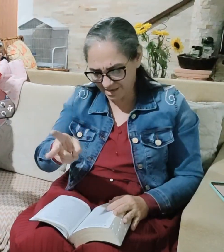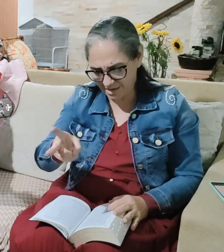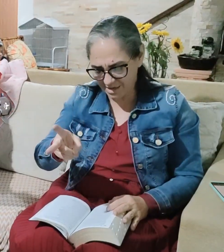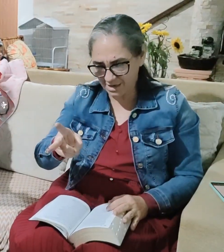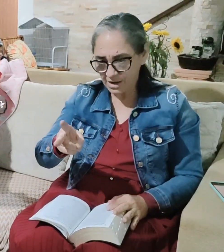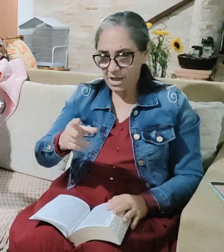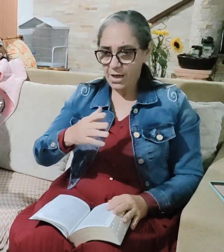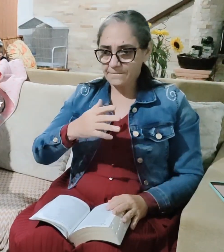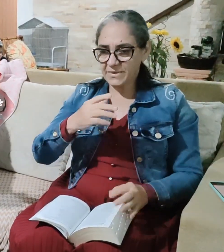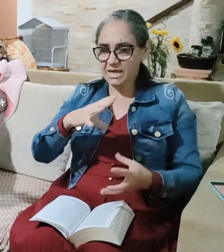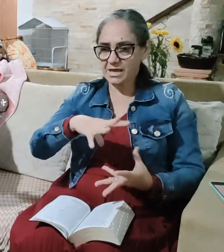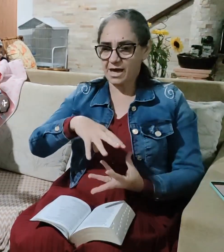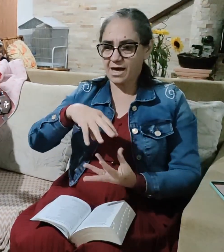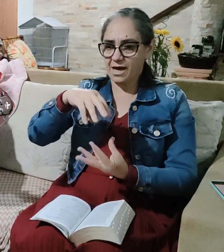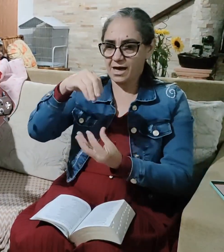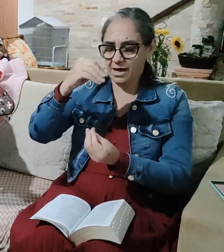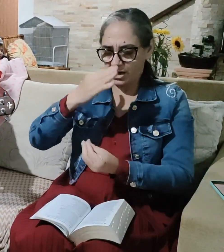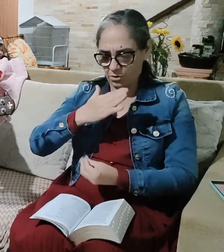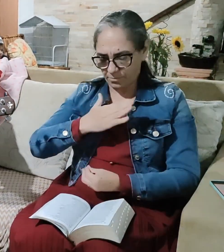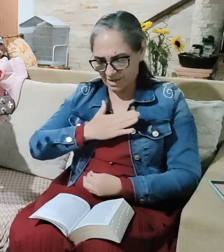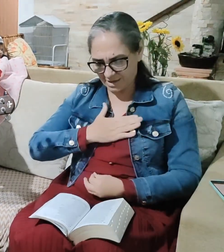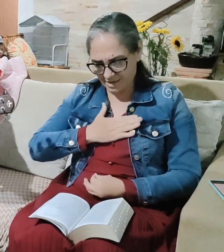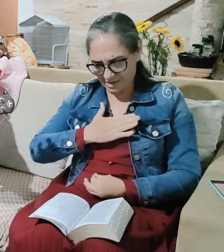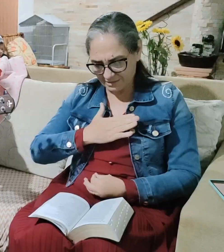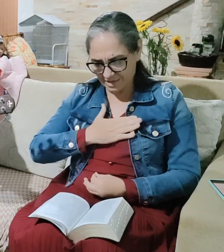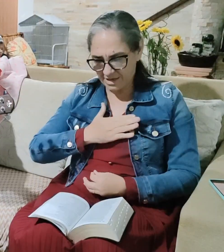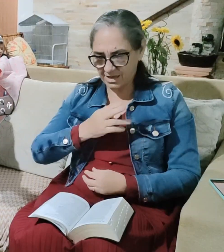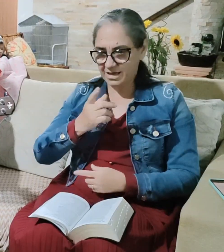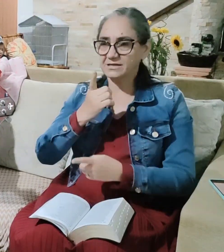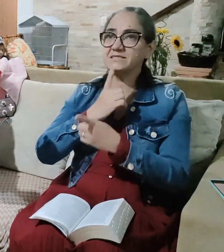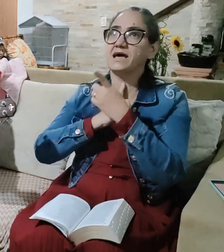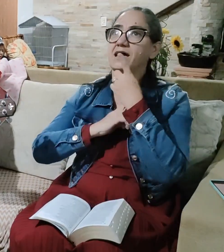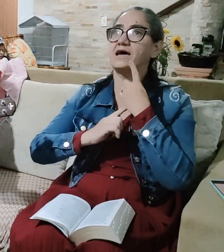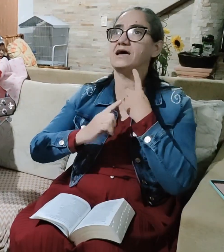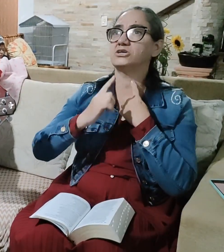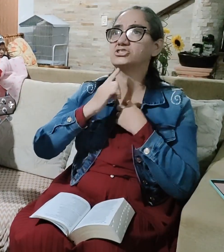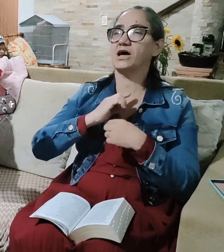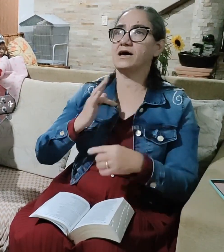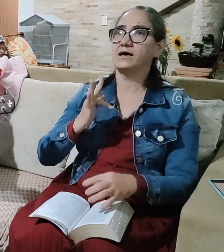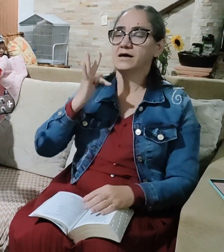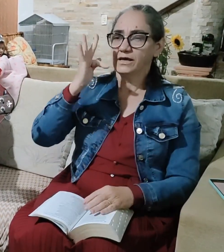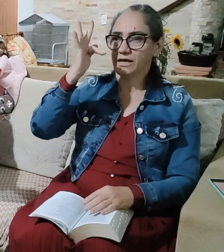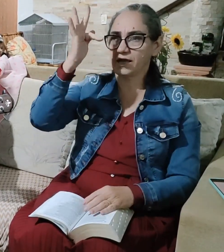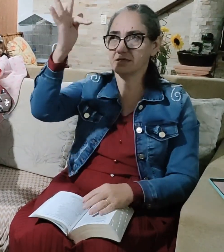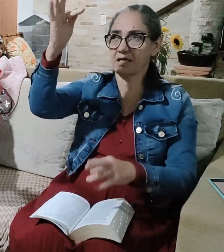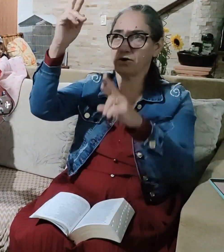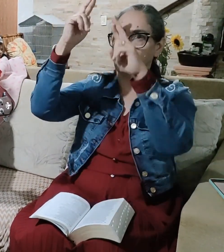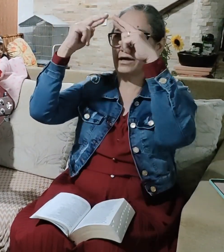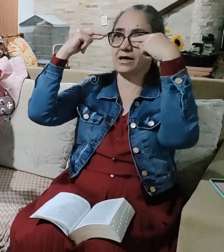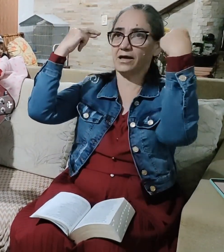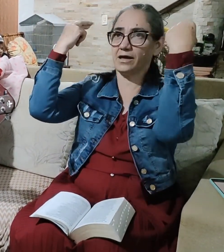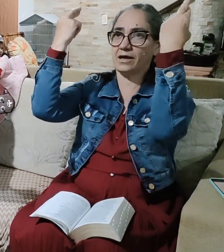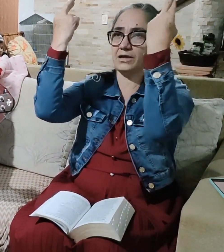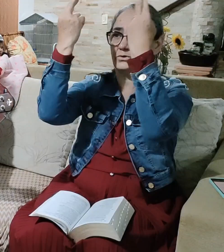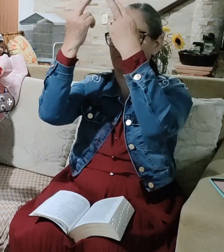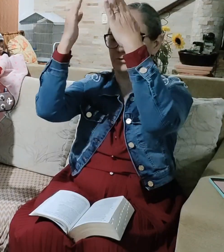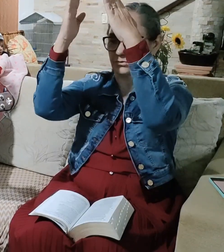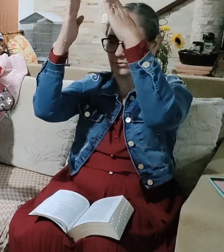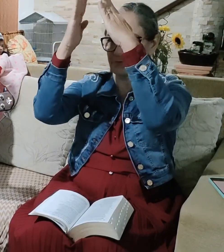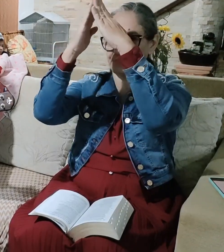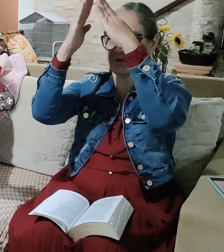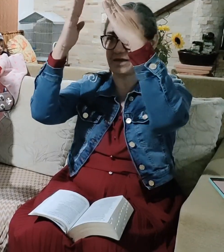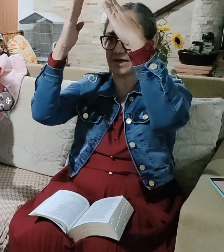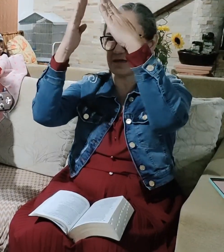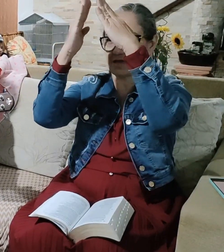ser. Minha alma deseja Minha deseja em Teu reino